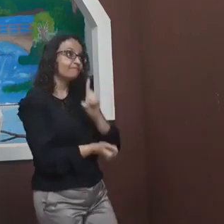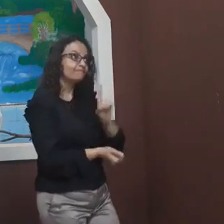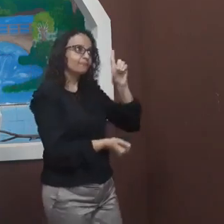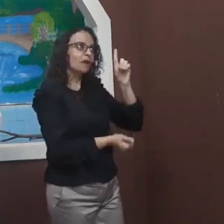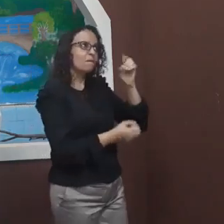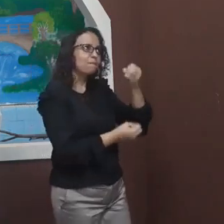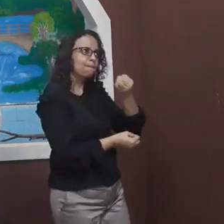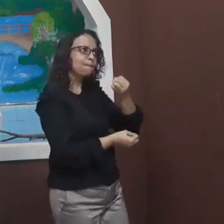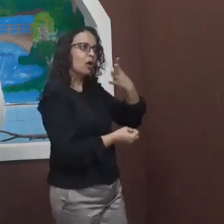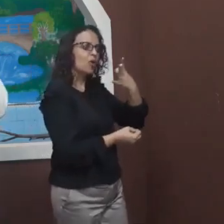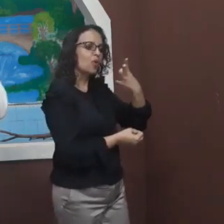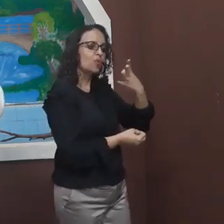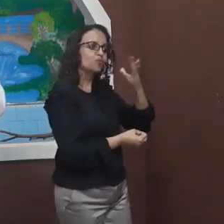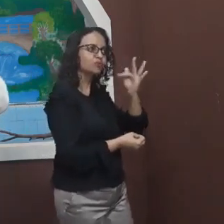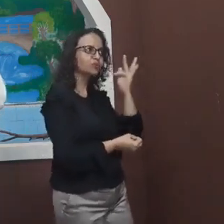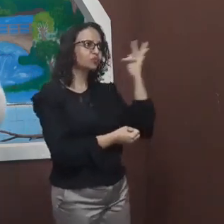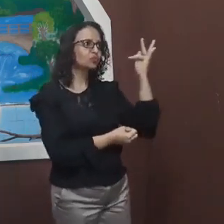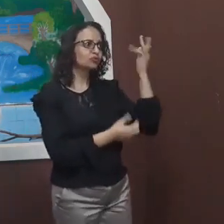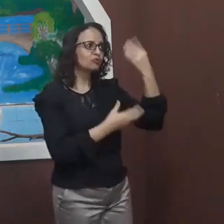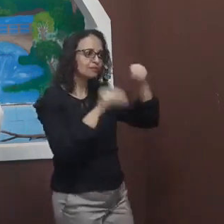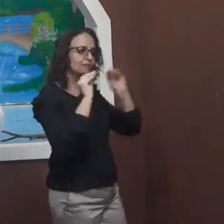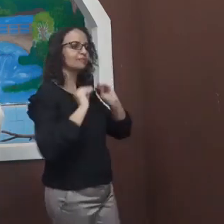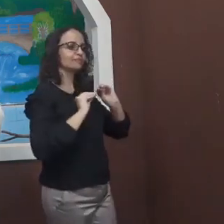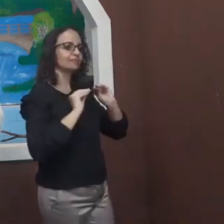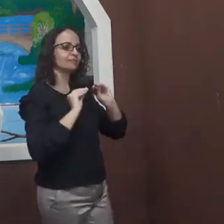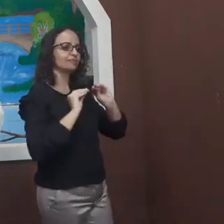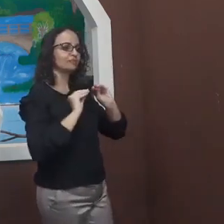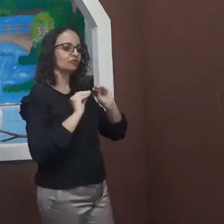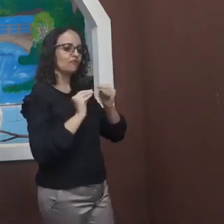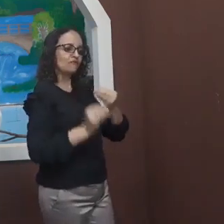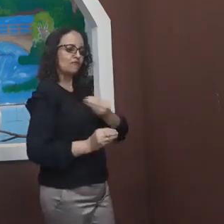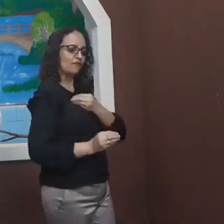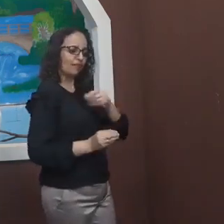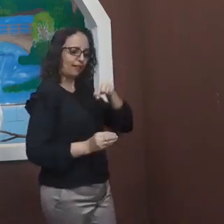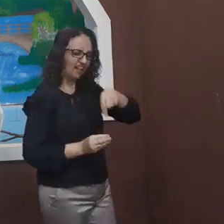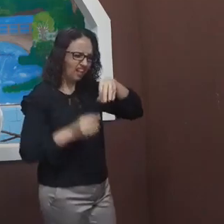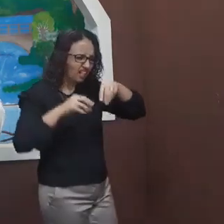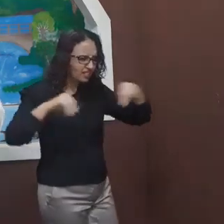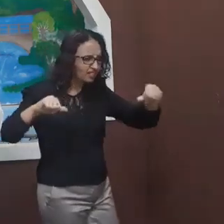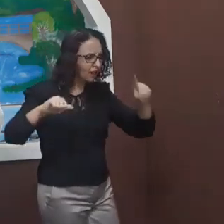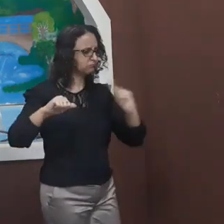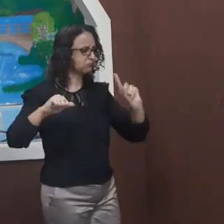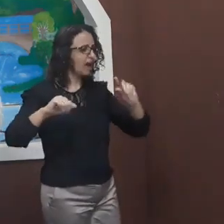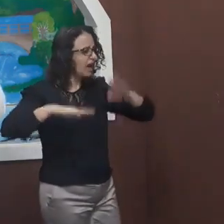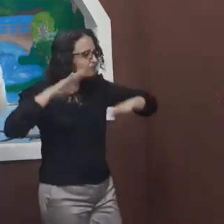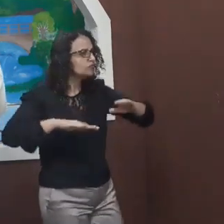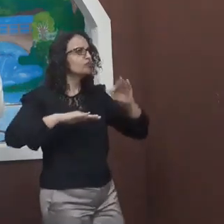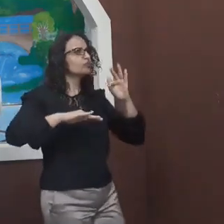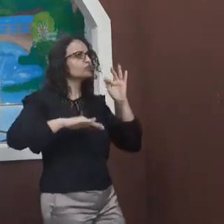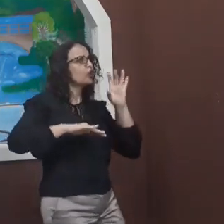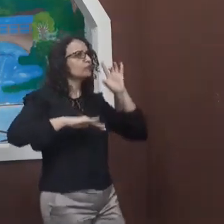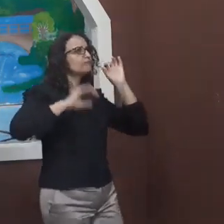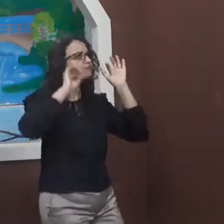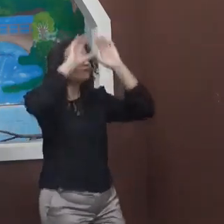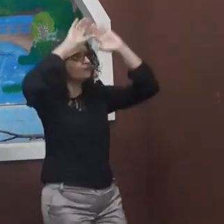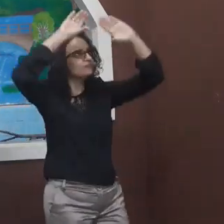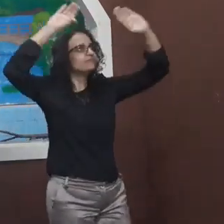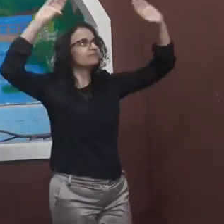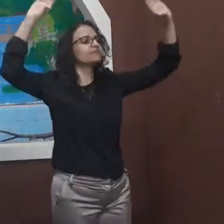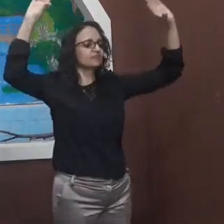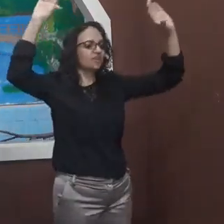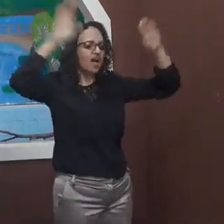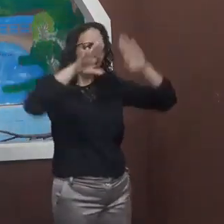para nós. Se não for nessa vida, vai ser na outra vida. E nós vamos desfrutar de algo muito bom, mesmo que agora nós estamos